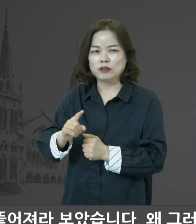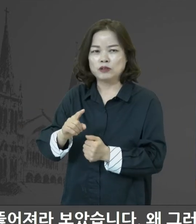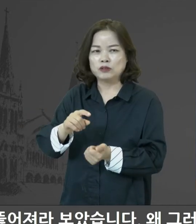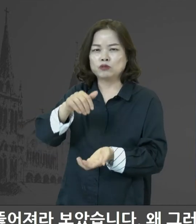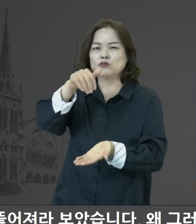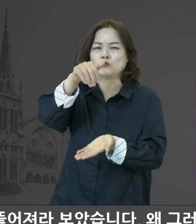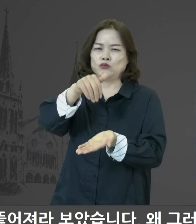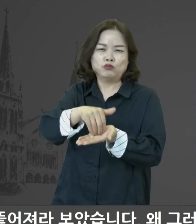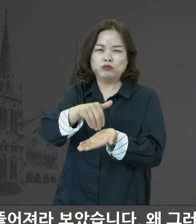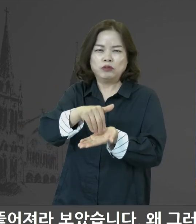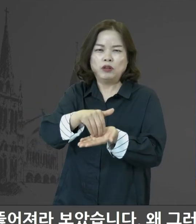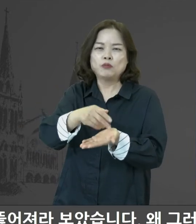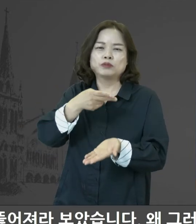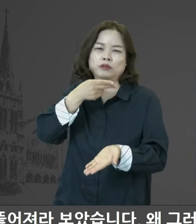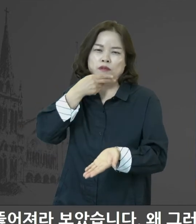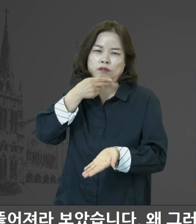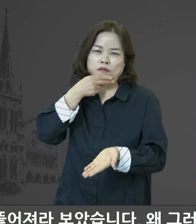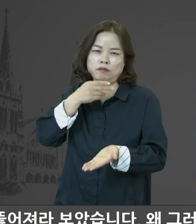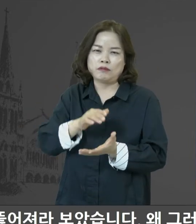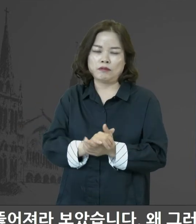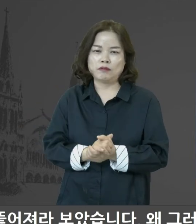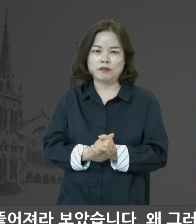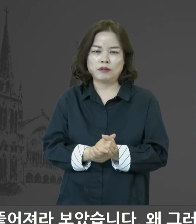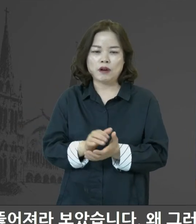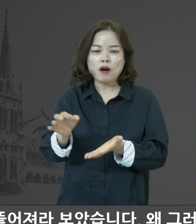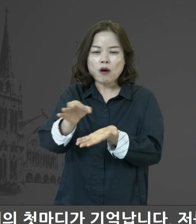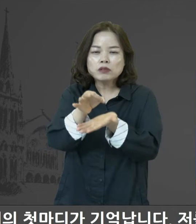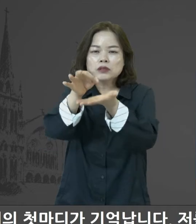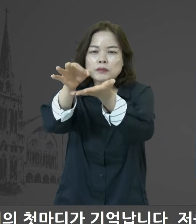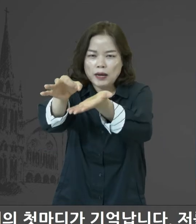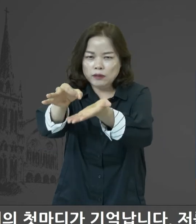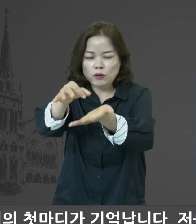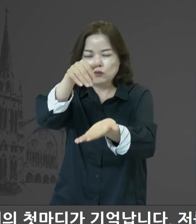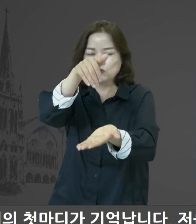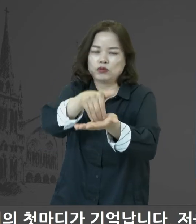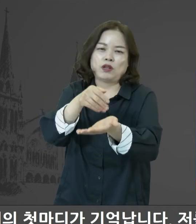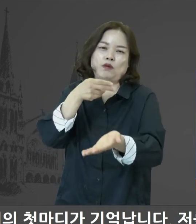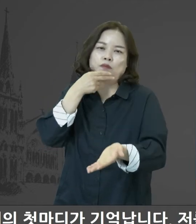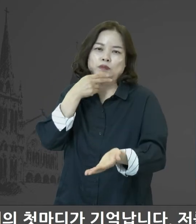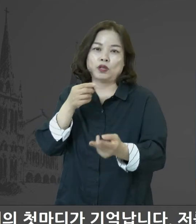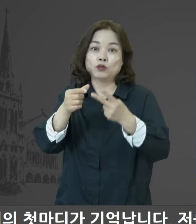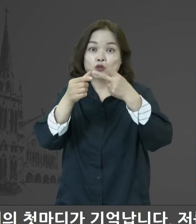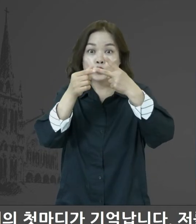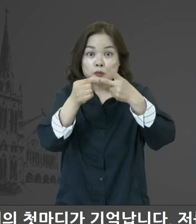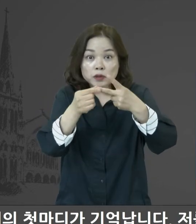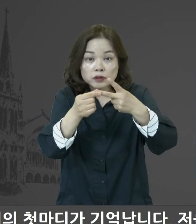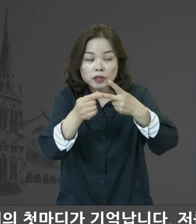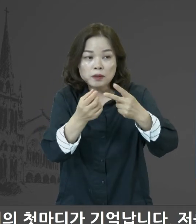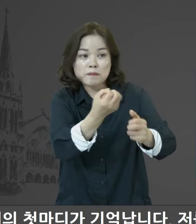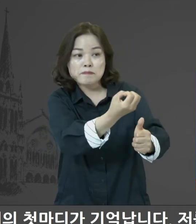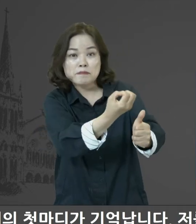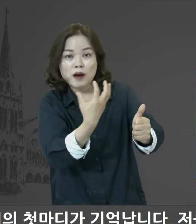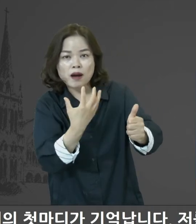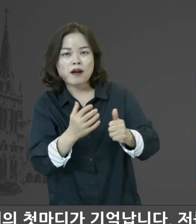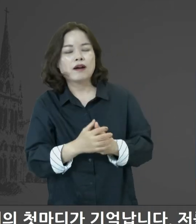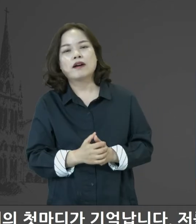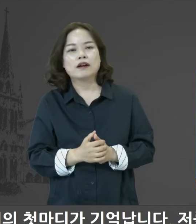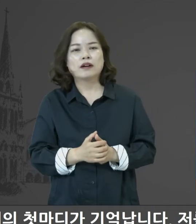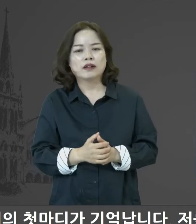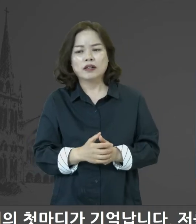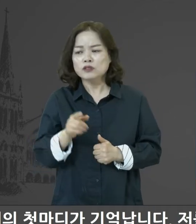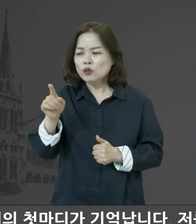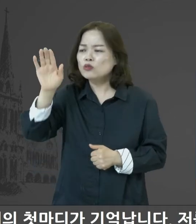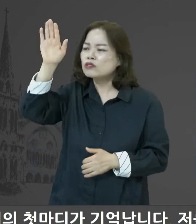후회하지 않아, 그 말입니다. 두 번째로 하시는 한마디가 있었는데,